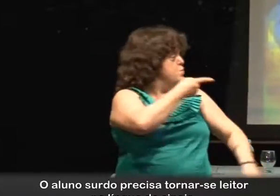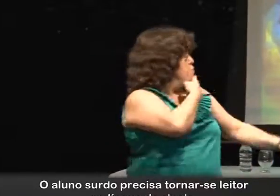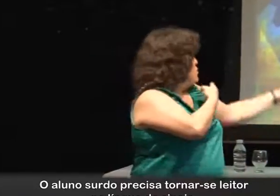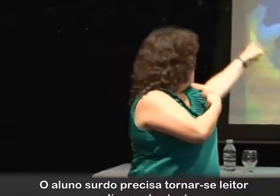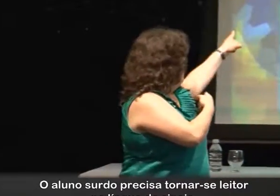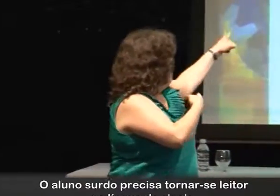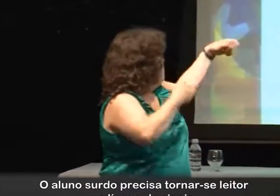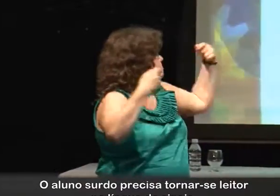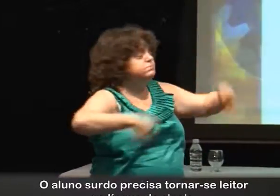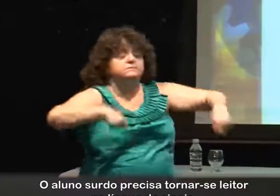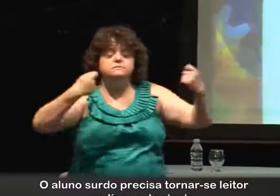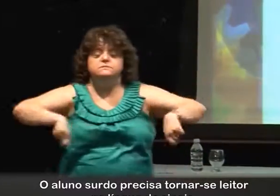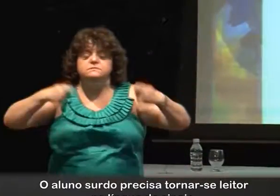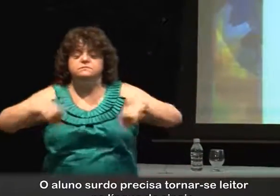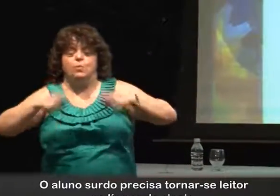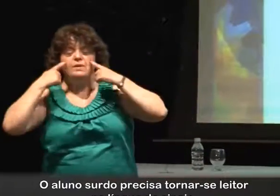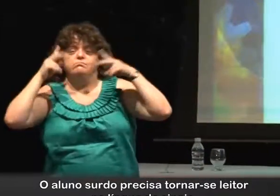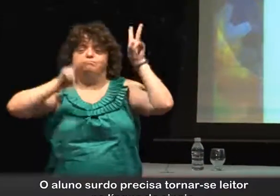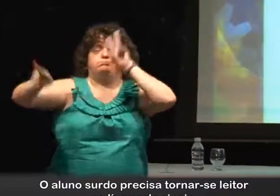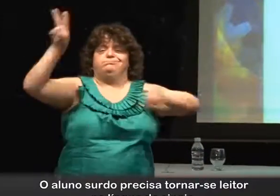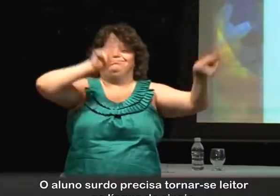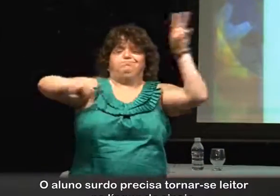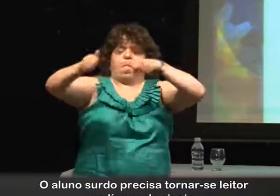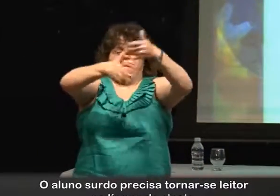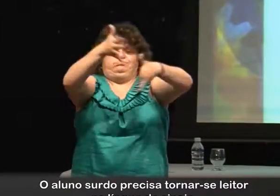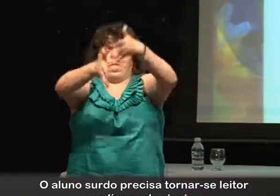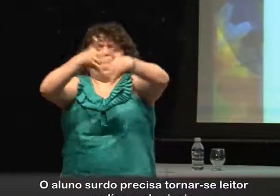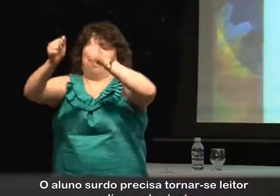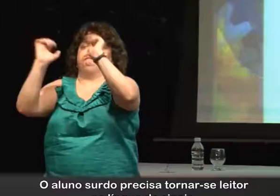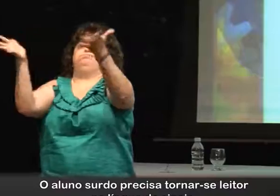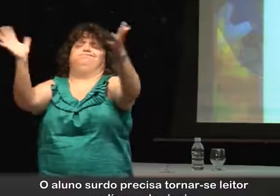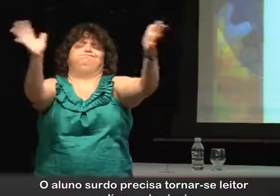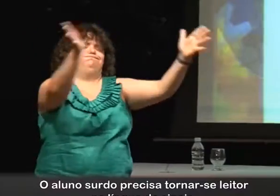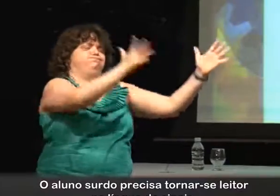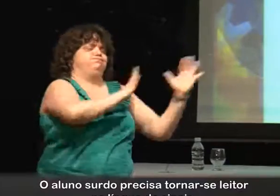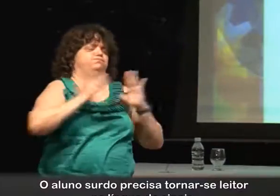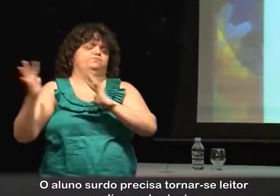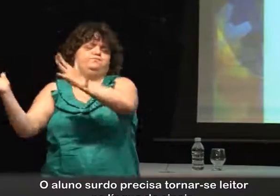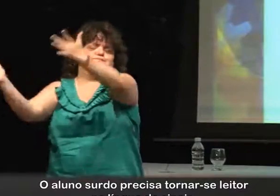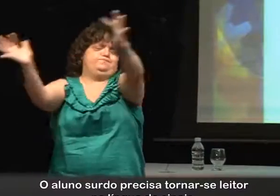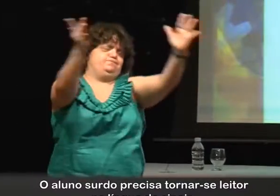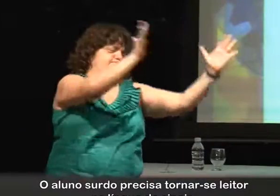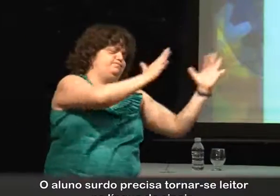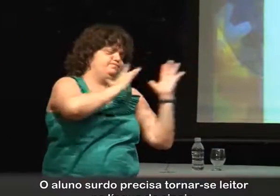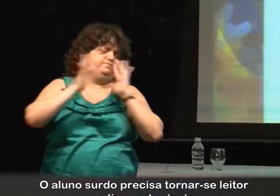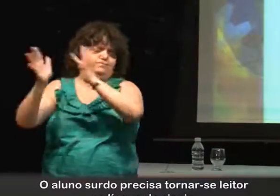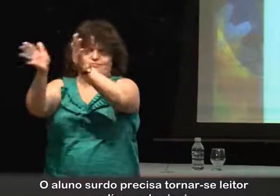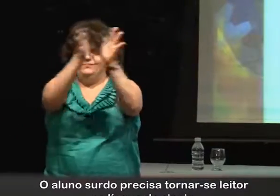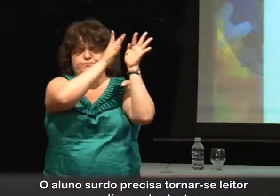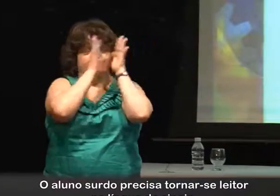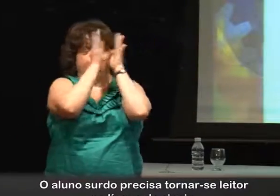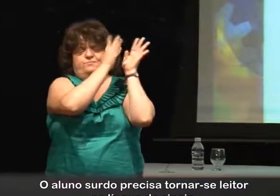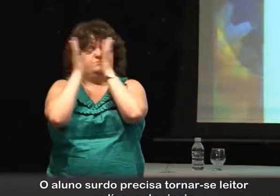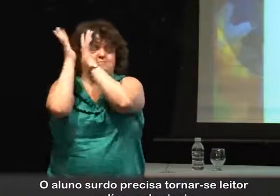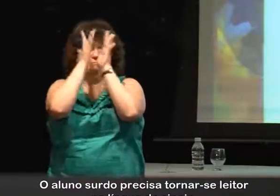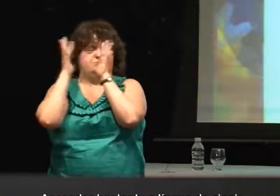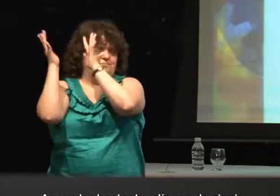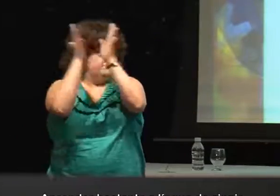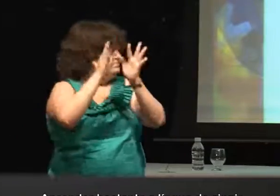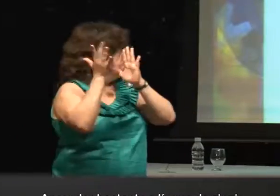O aluno surdo, ele precisa tornar-se leitor na língua de sinais,